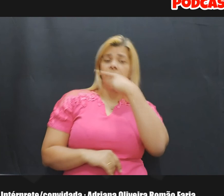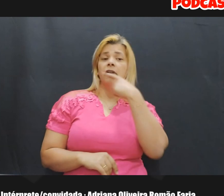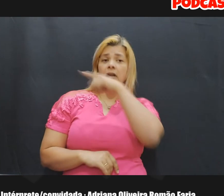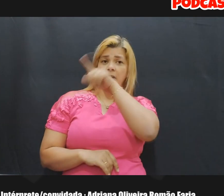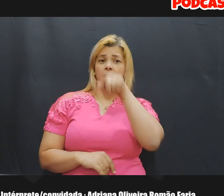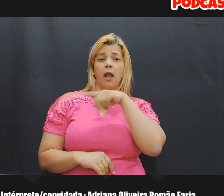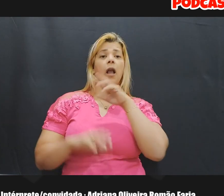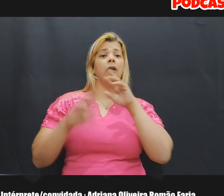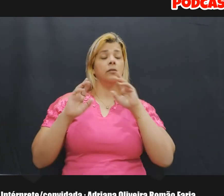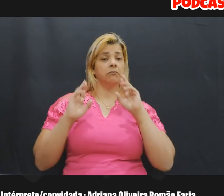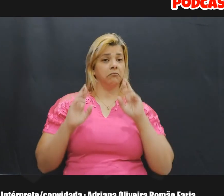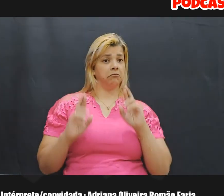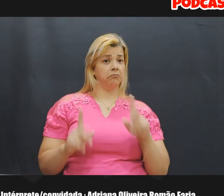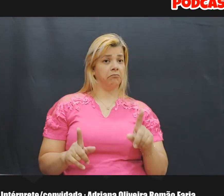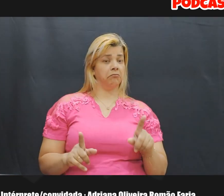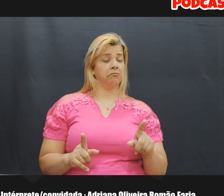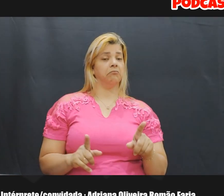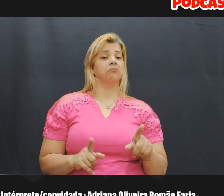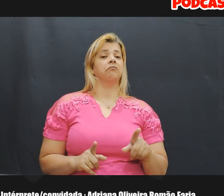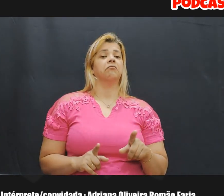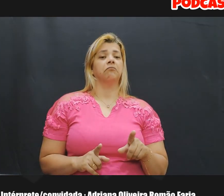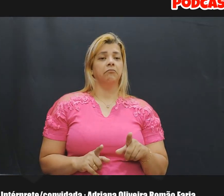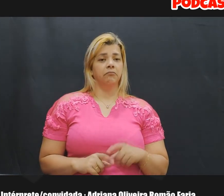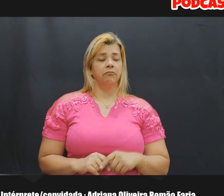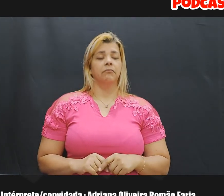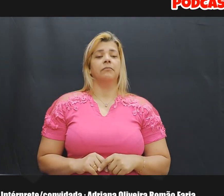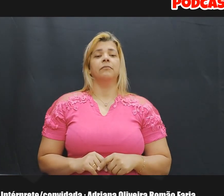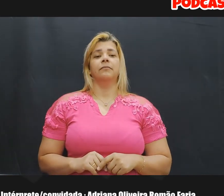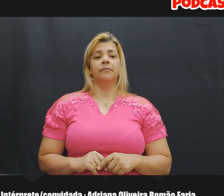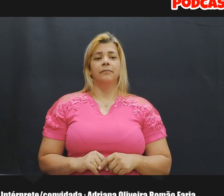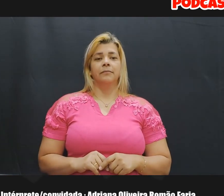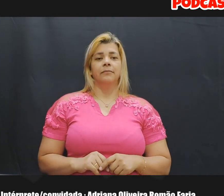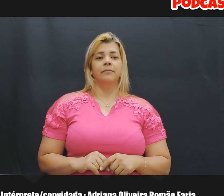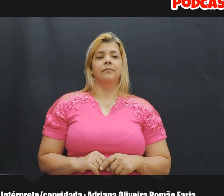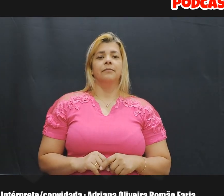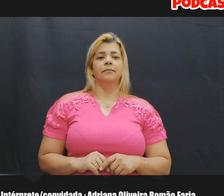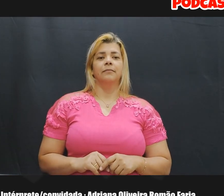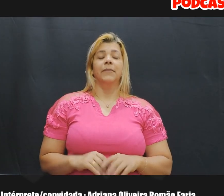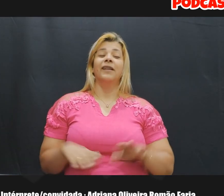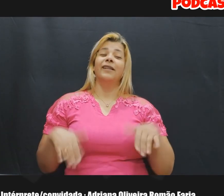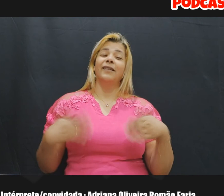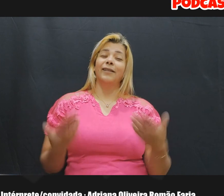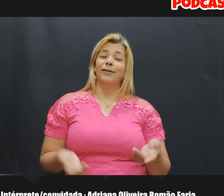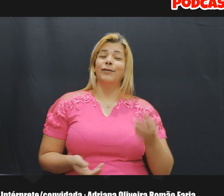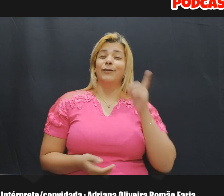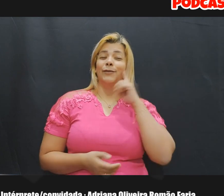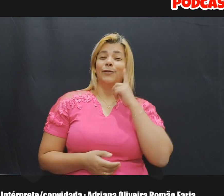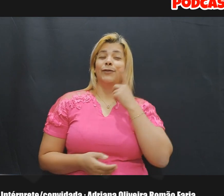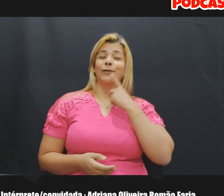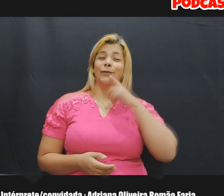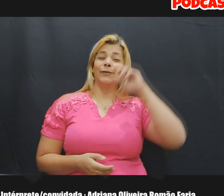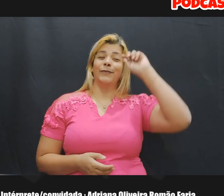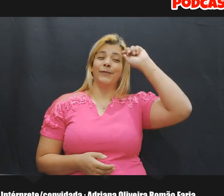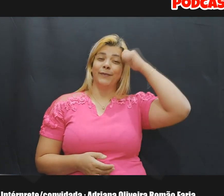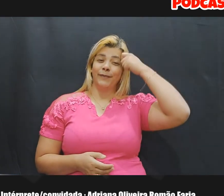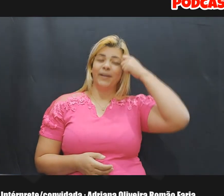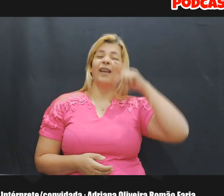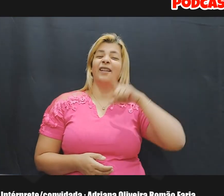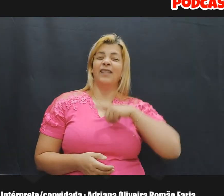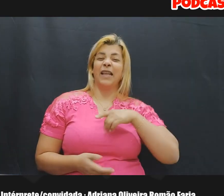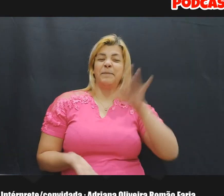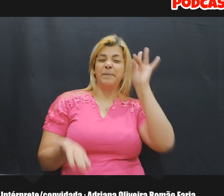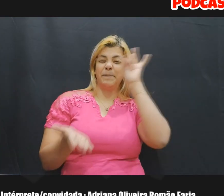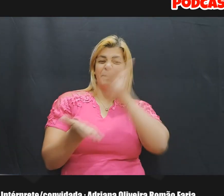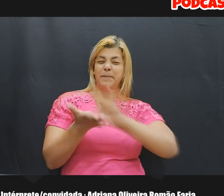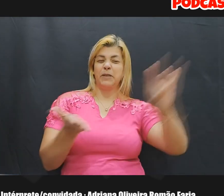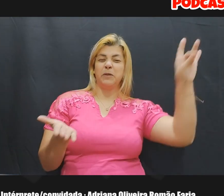é bem, bem mais complicado. Ainda mais se for surdo negro, né? Aí já vem o preconceito, além